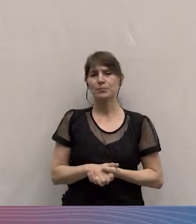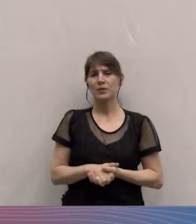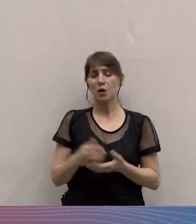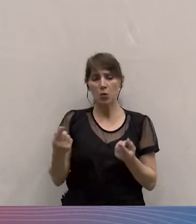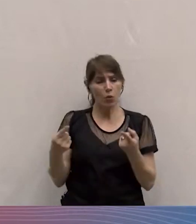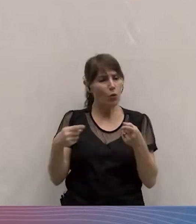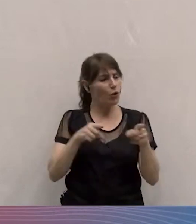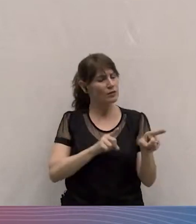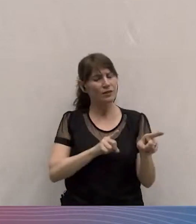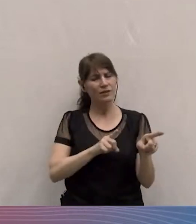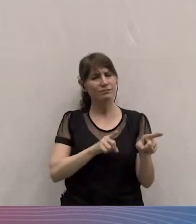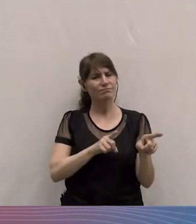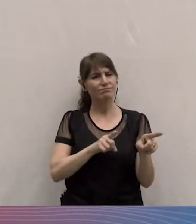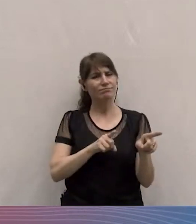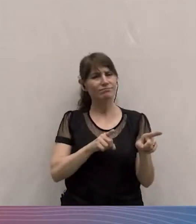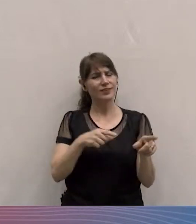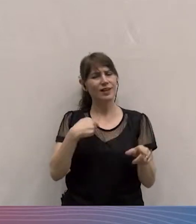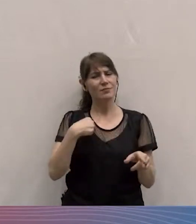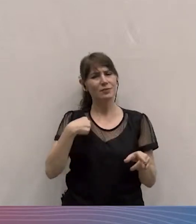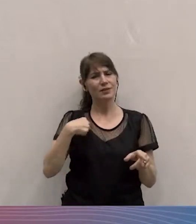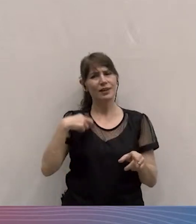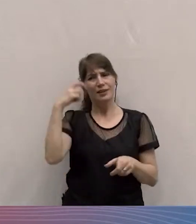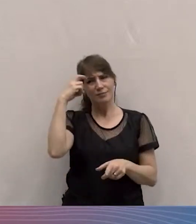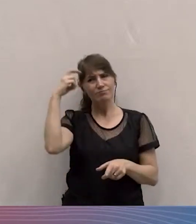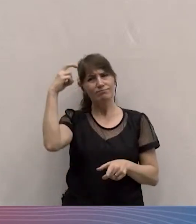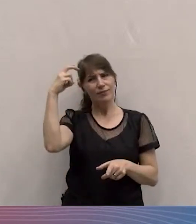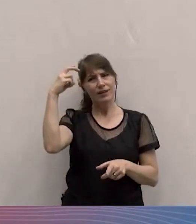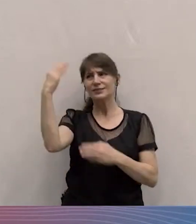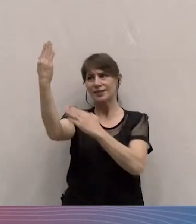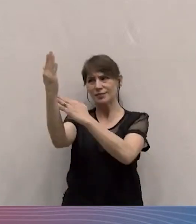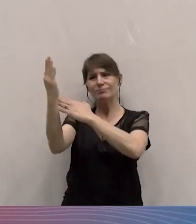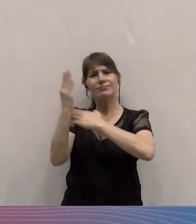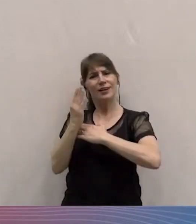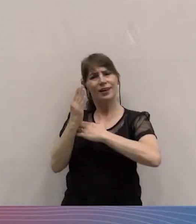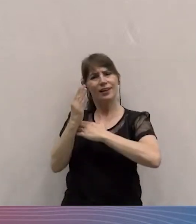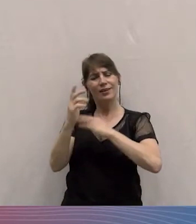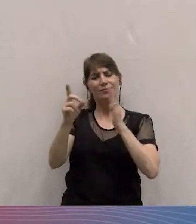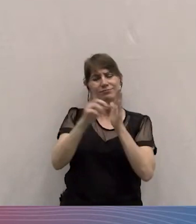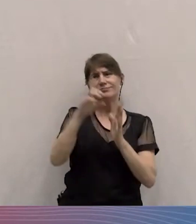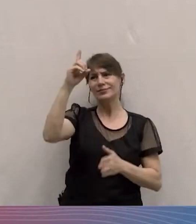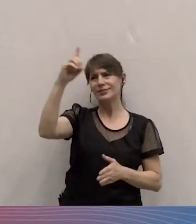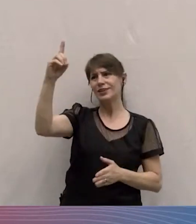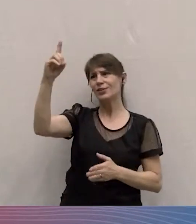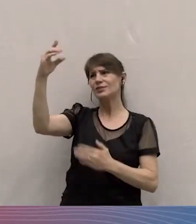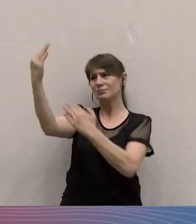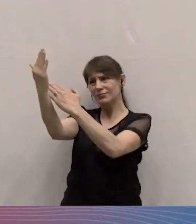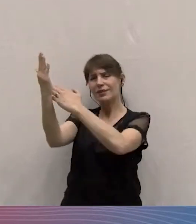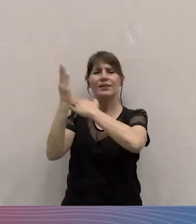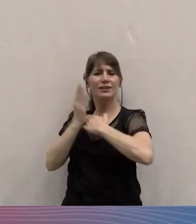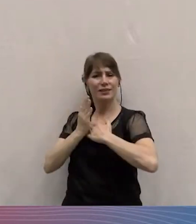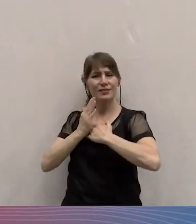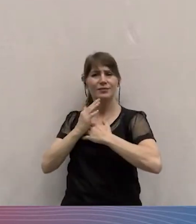Pelo contrário, a nossa suficiência vem de Deus.